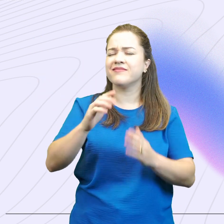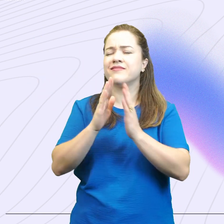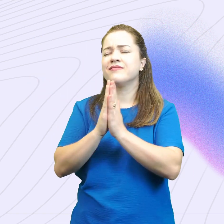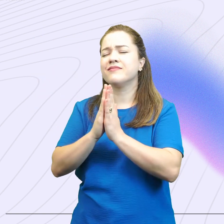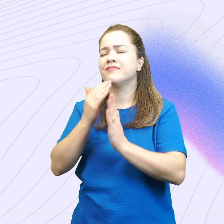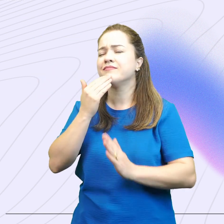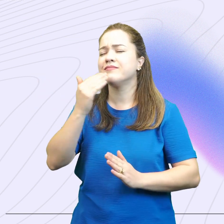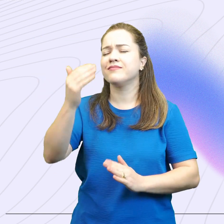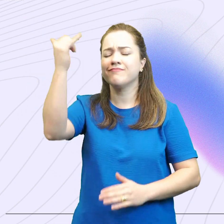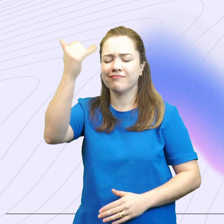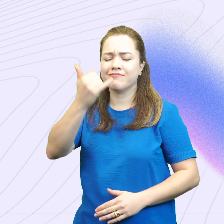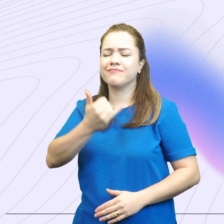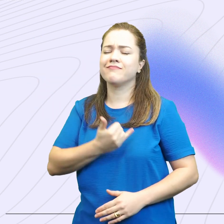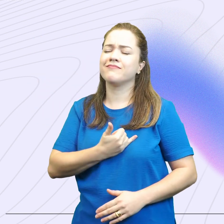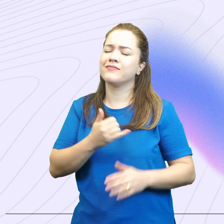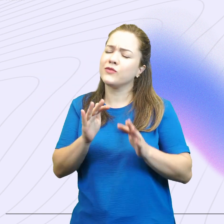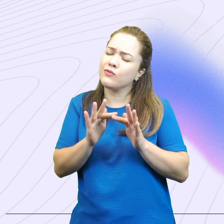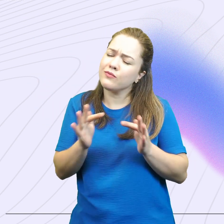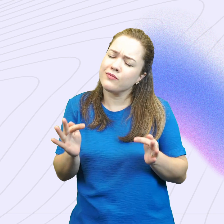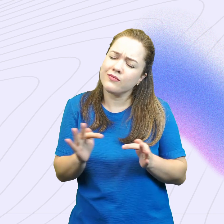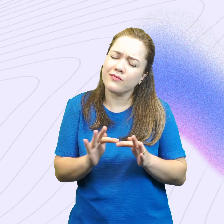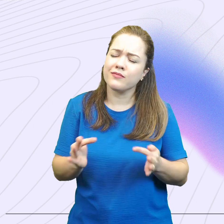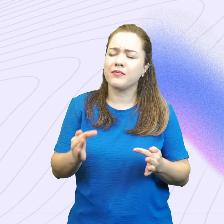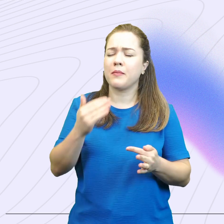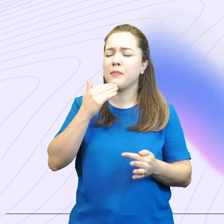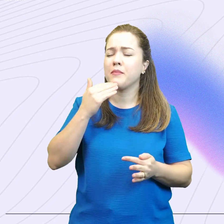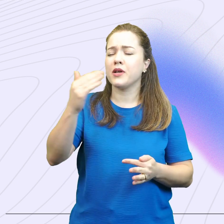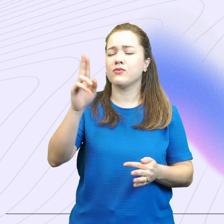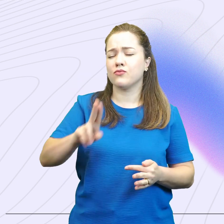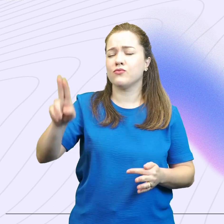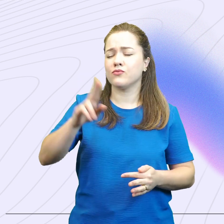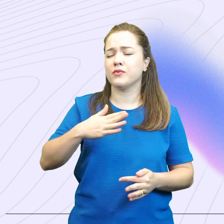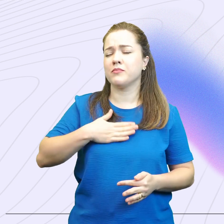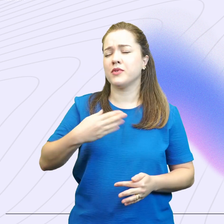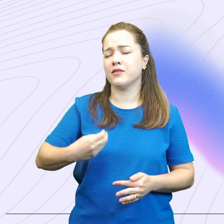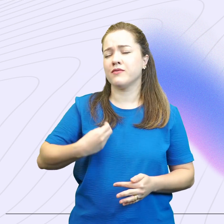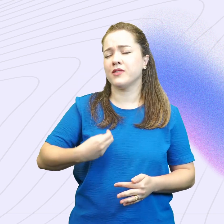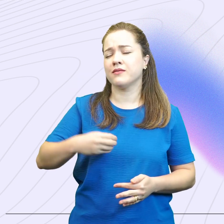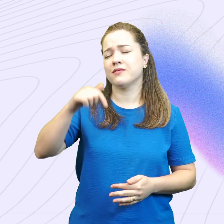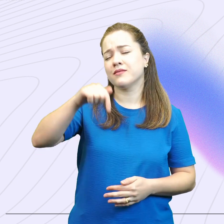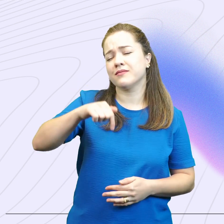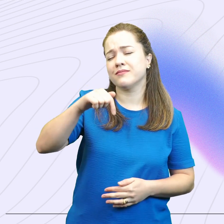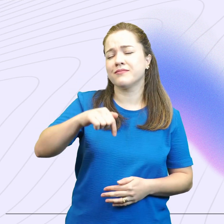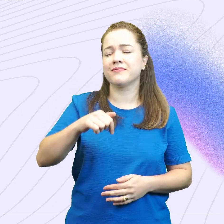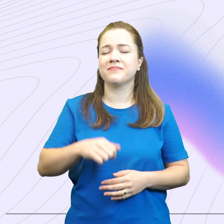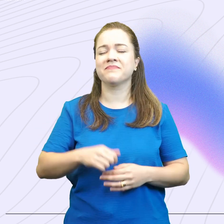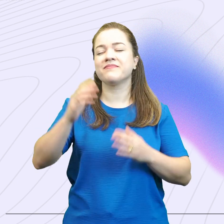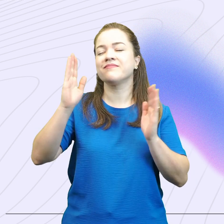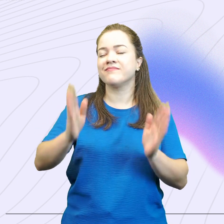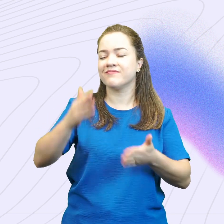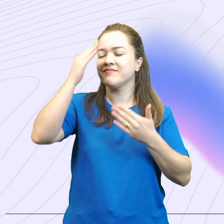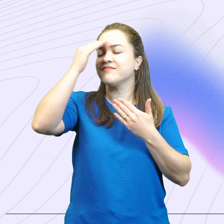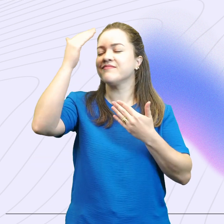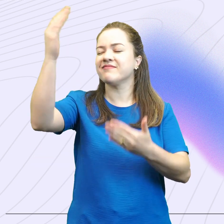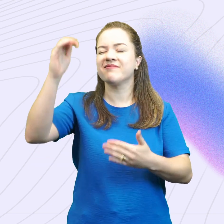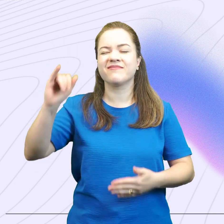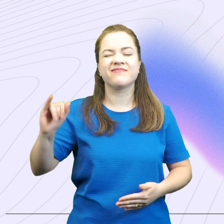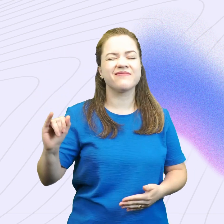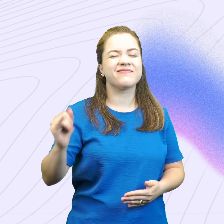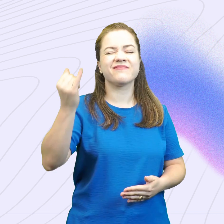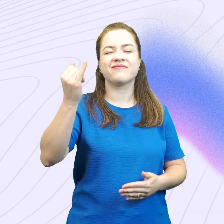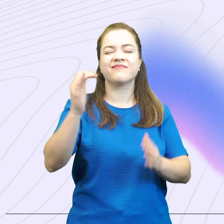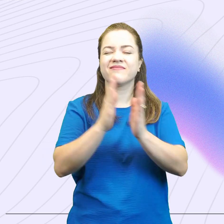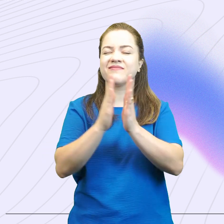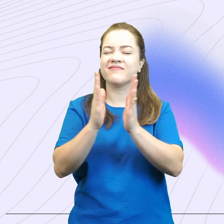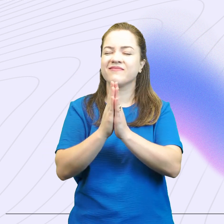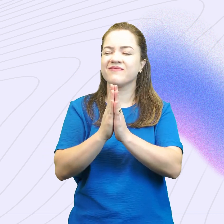aos nossos corações. Humildemente eu peço que o Senhor use a vida do seu servo aqui nesse lugar. E desde já te agradeço por essa oportunidade, Senhor.